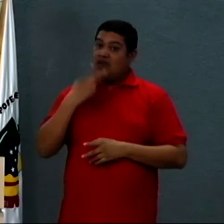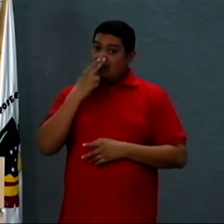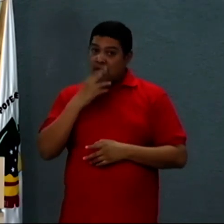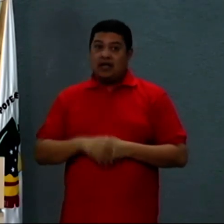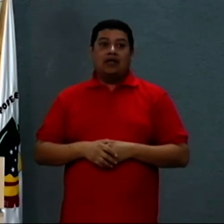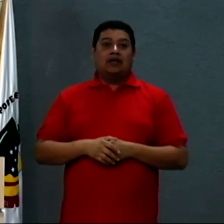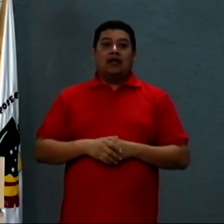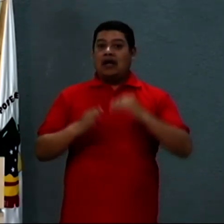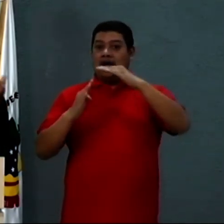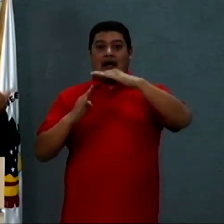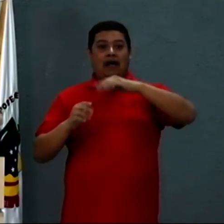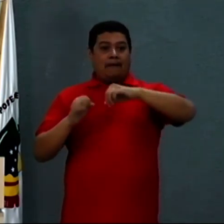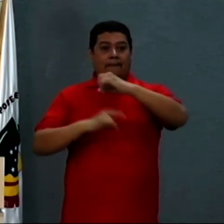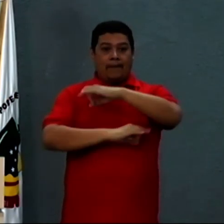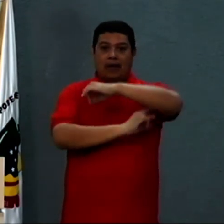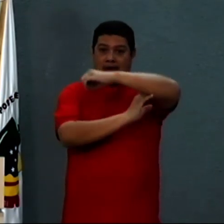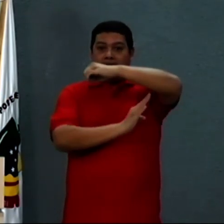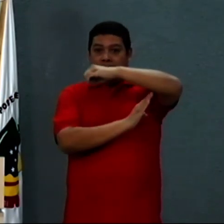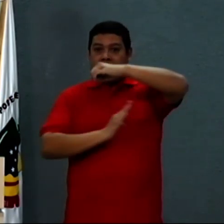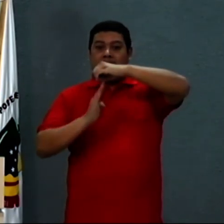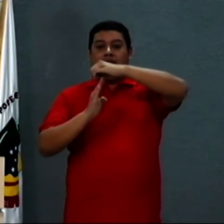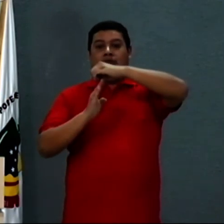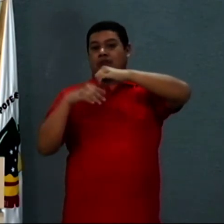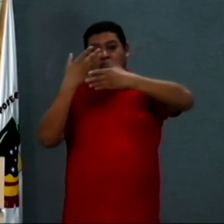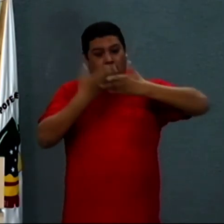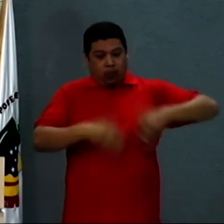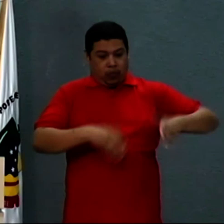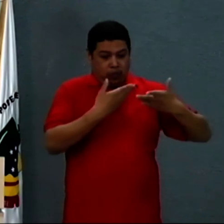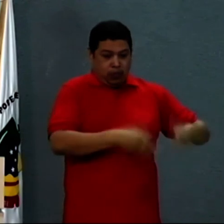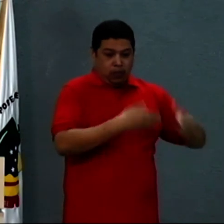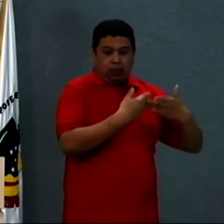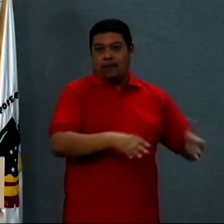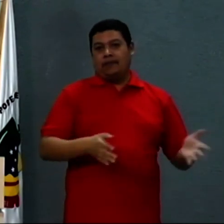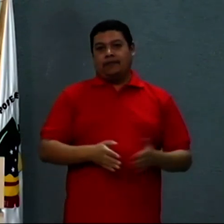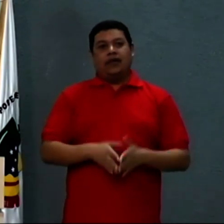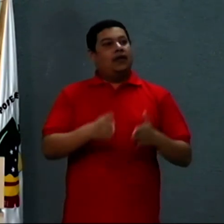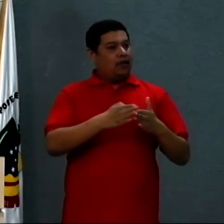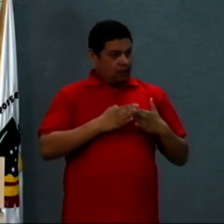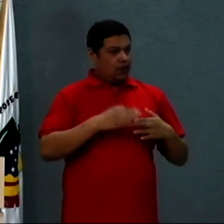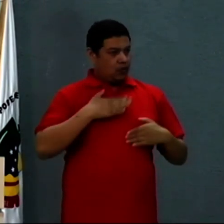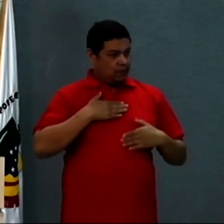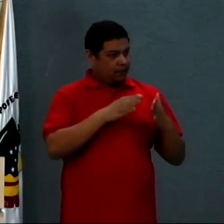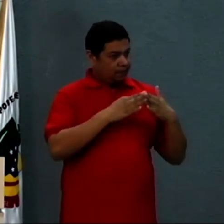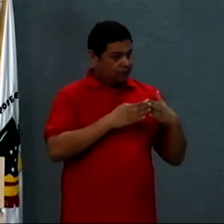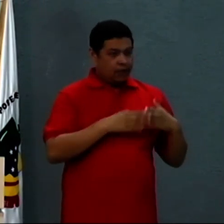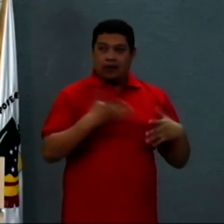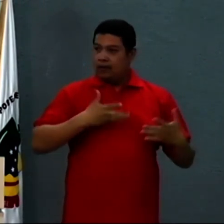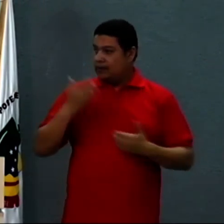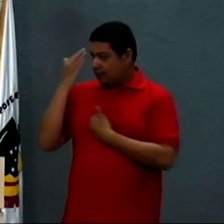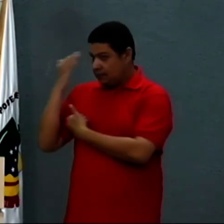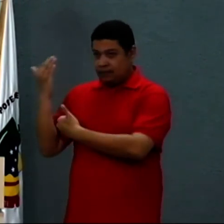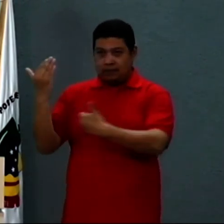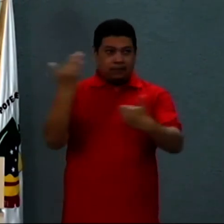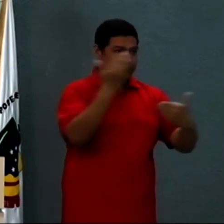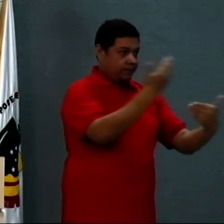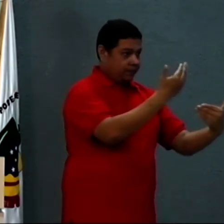Gonçalves Dias também não vai ter, pelo simples fato de fazer uma cabeceira, tá? Fica aqui o pedido do vereador, no mais queria agradecer a presença de todos, que